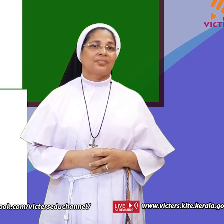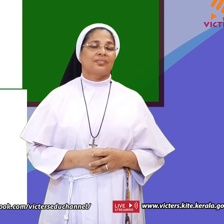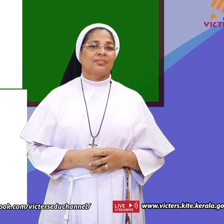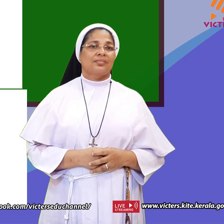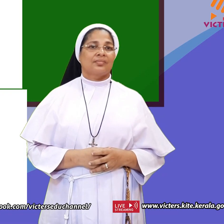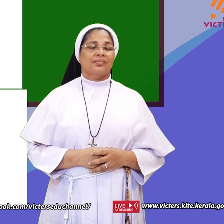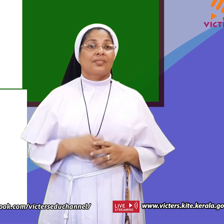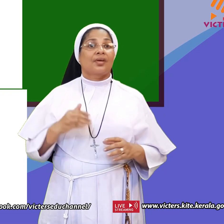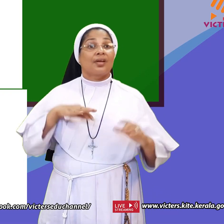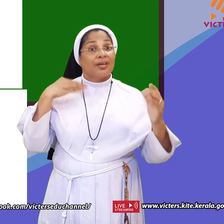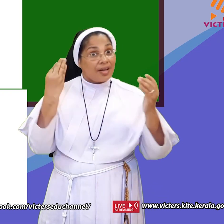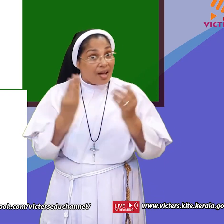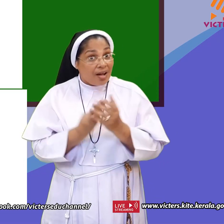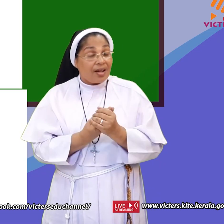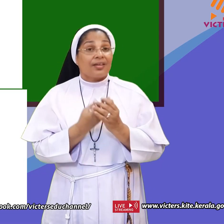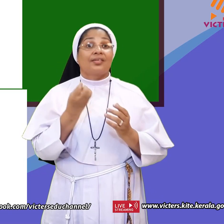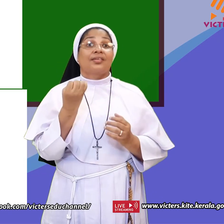അങ്ങനെ ആകെ 10 പാഠങ്ങൾ.